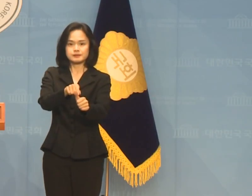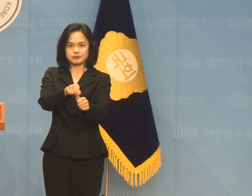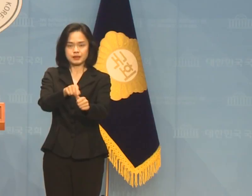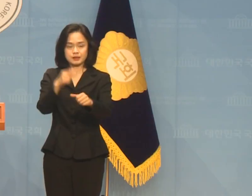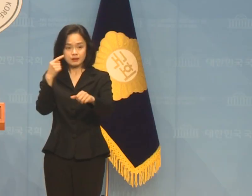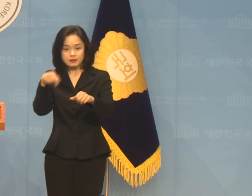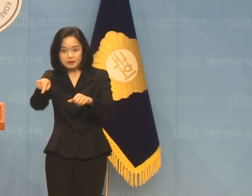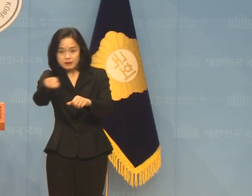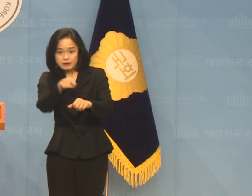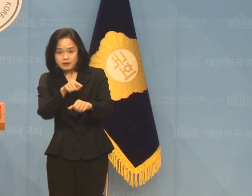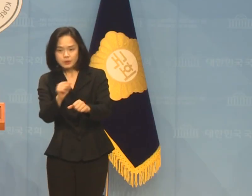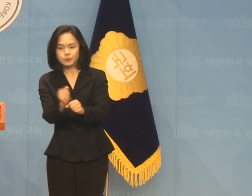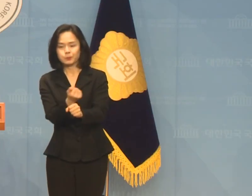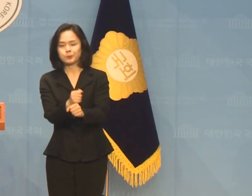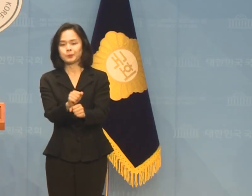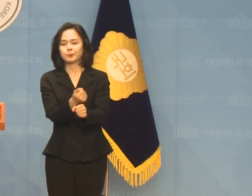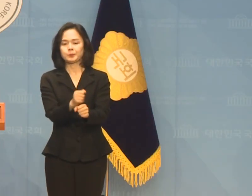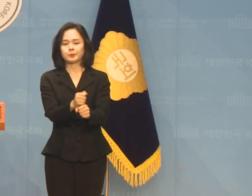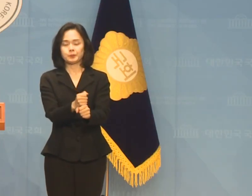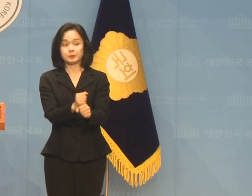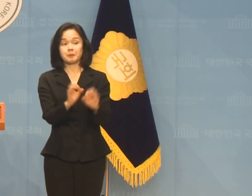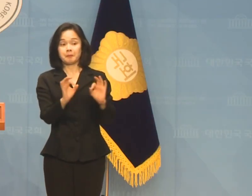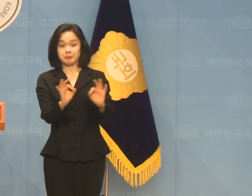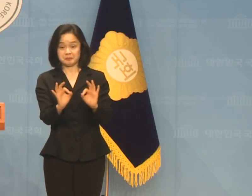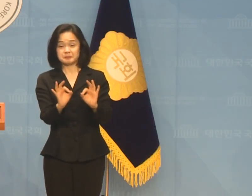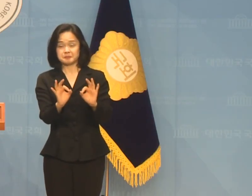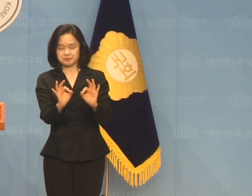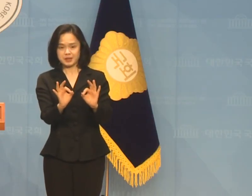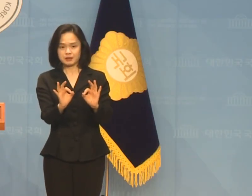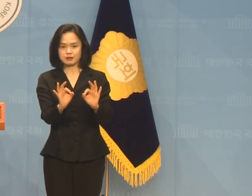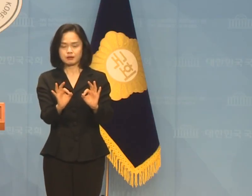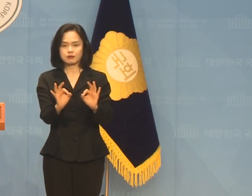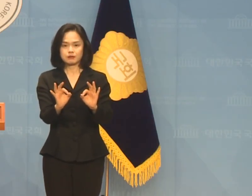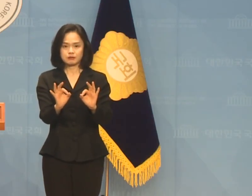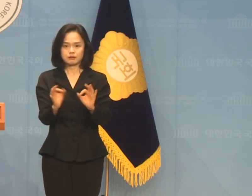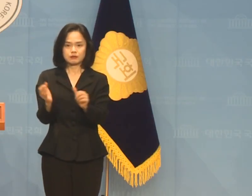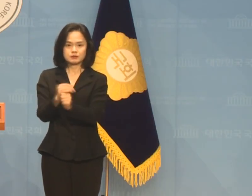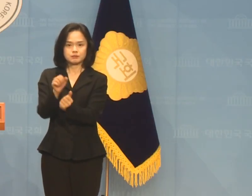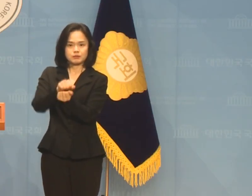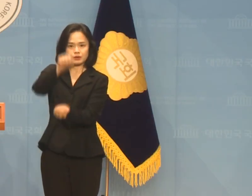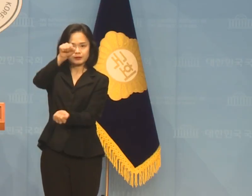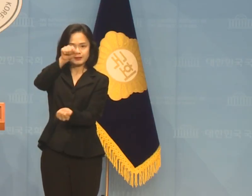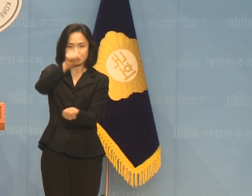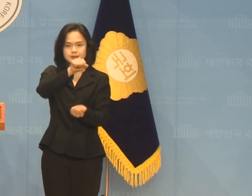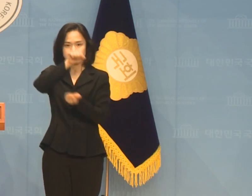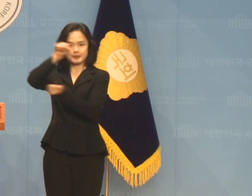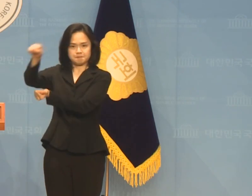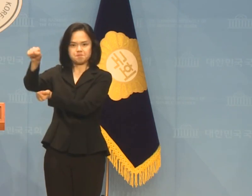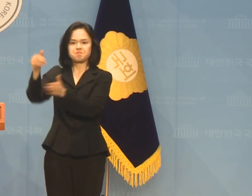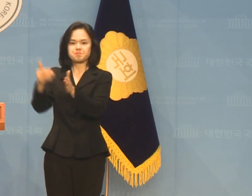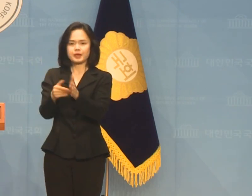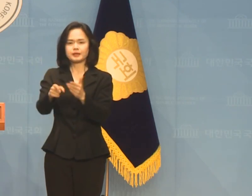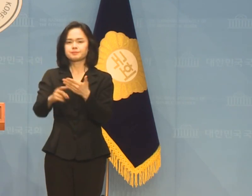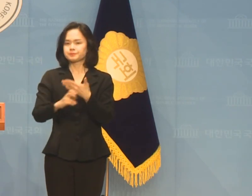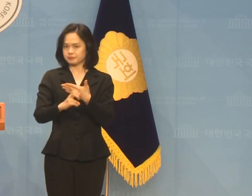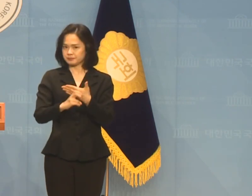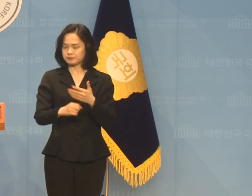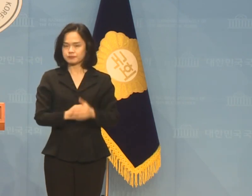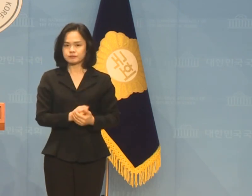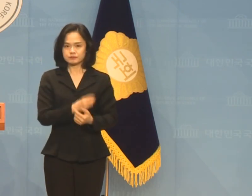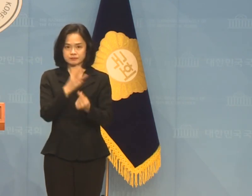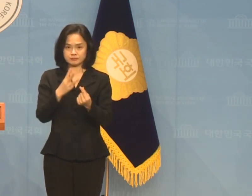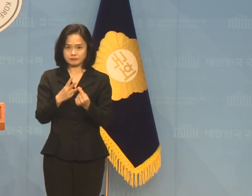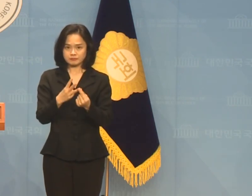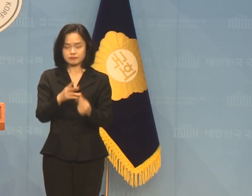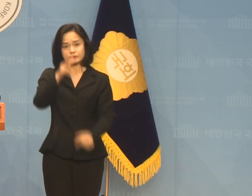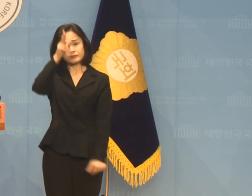회원들끼리 신청하고 발부해주는 그런 불법을 저지른 것 아닙니까? 셋째,